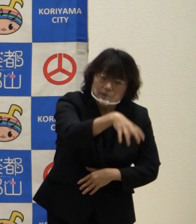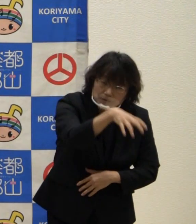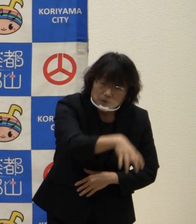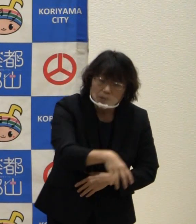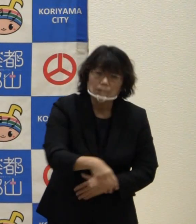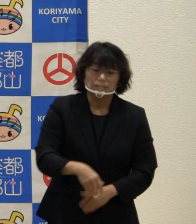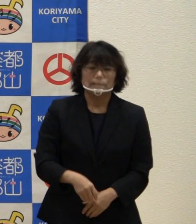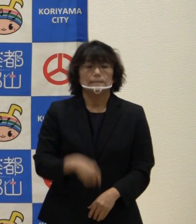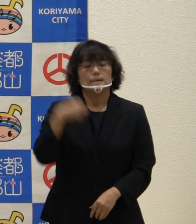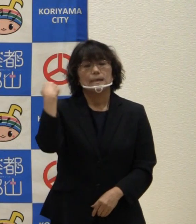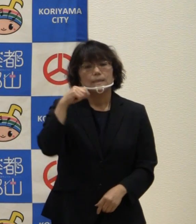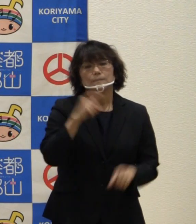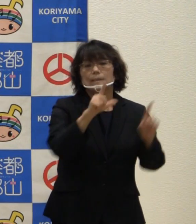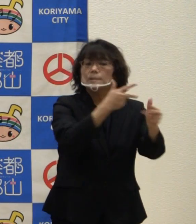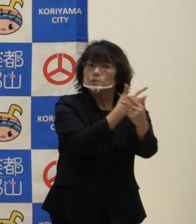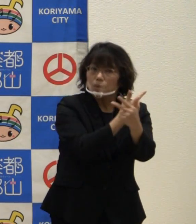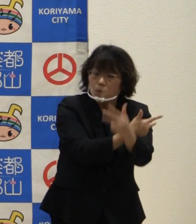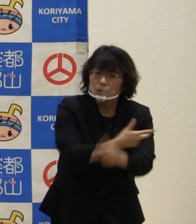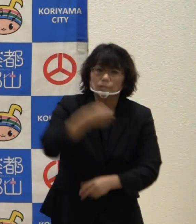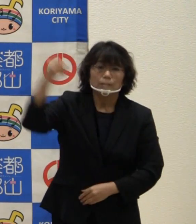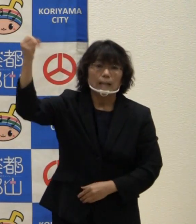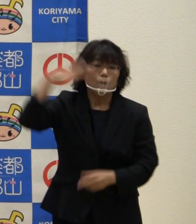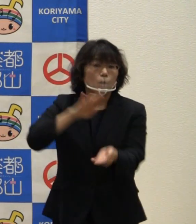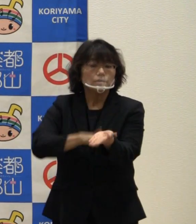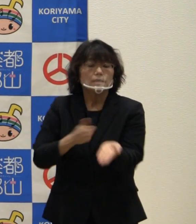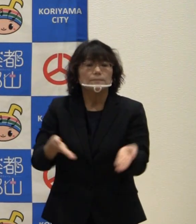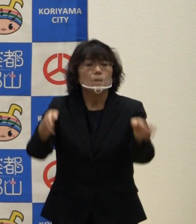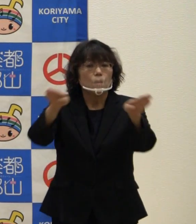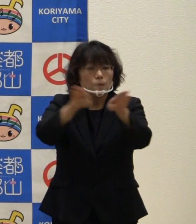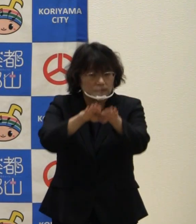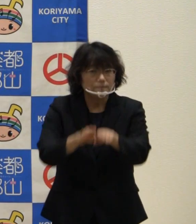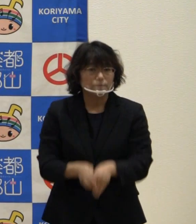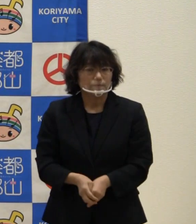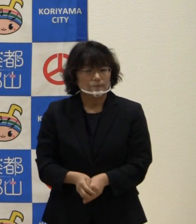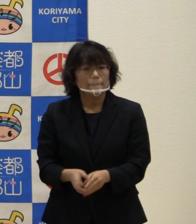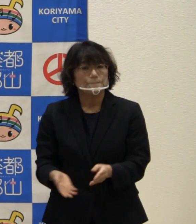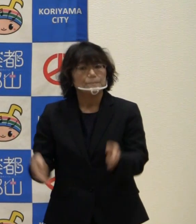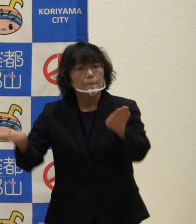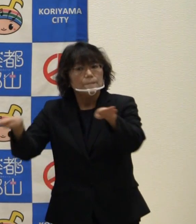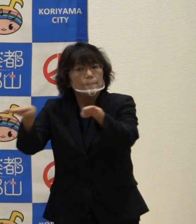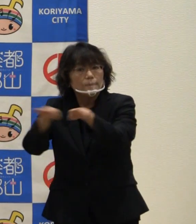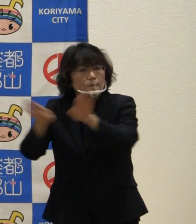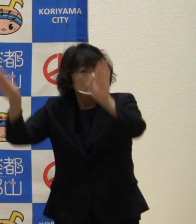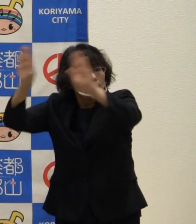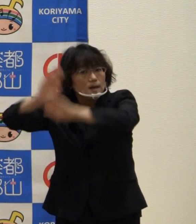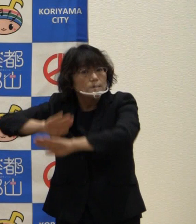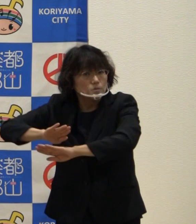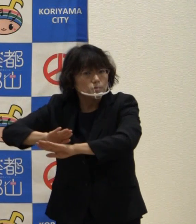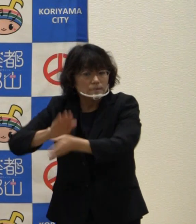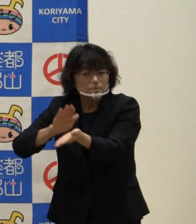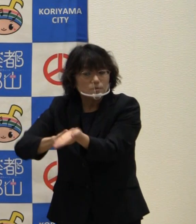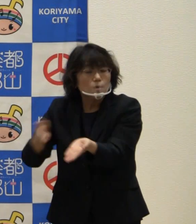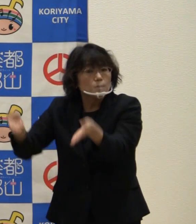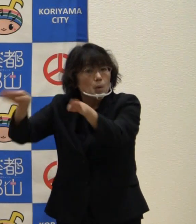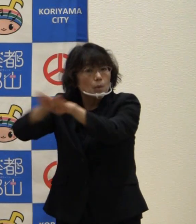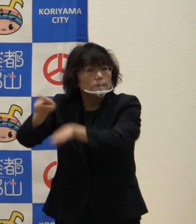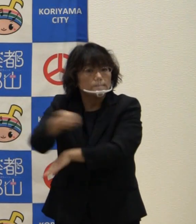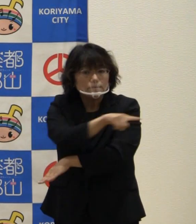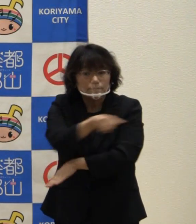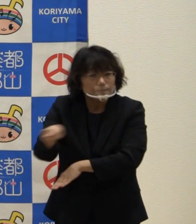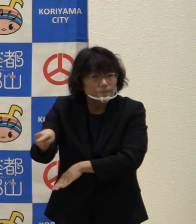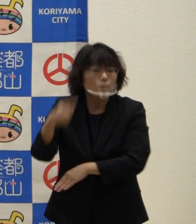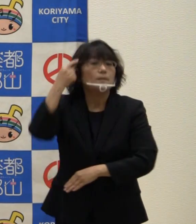院内保守総合病院敷地内休日夜間急病センター各医療機関というふうにしております